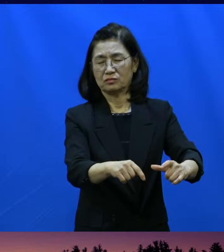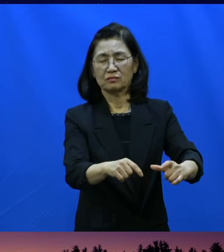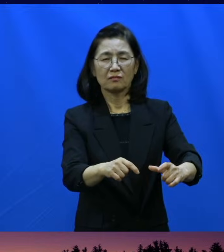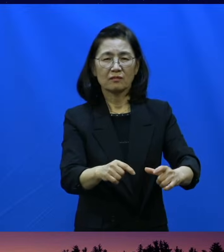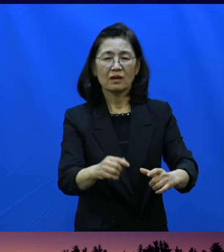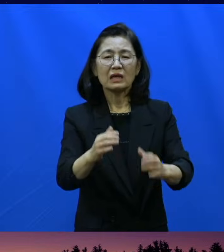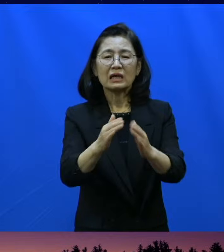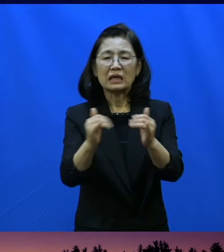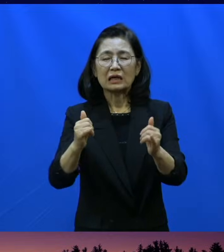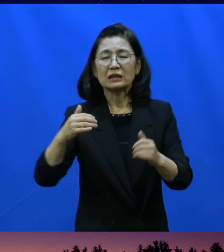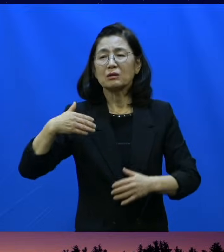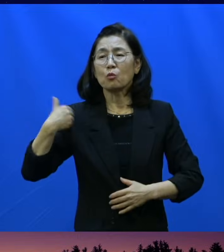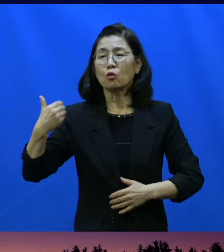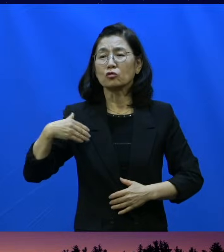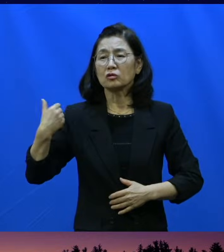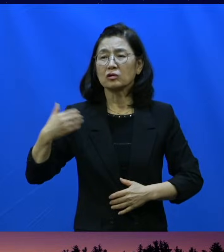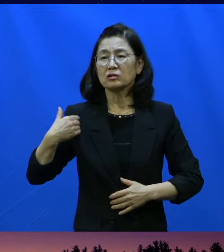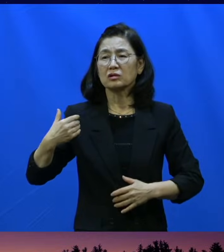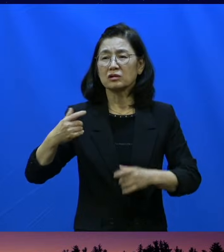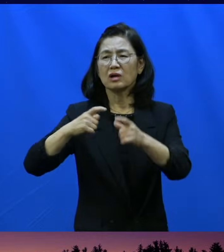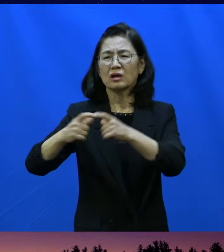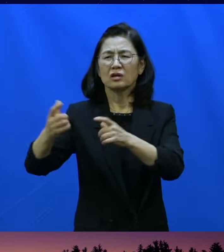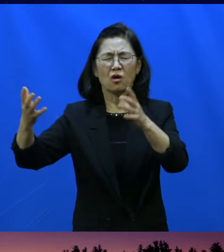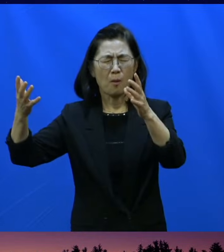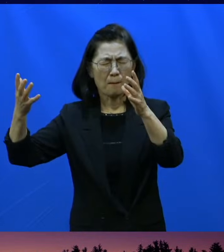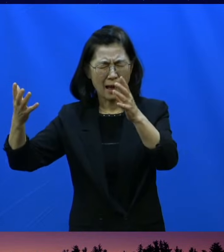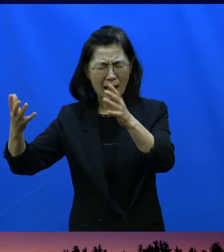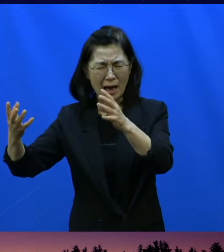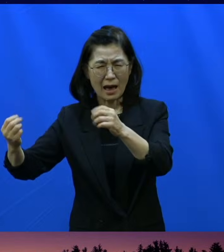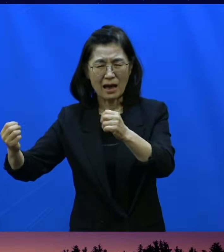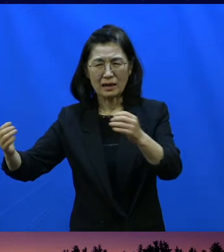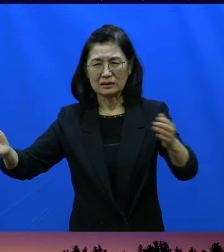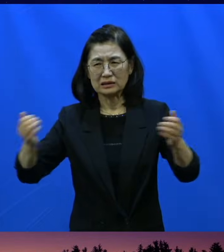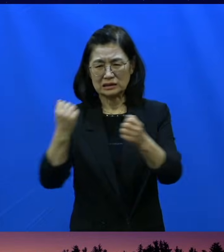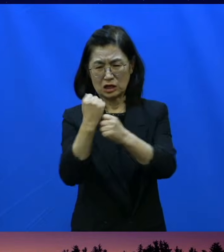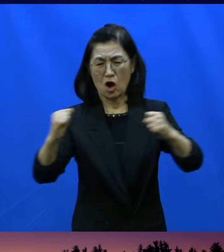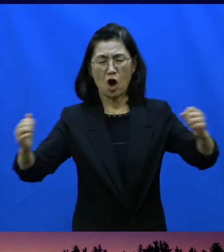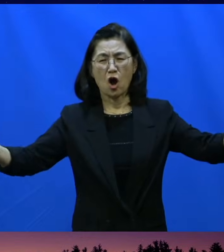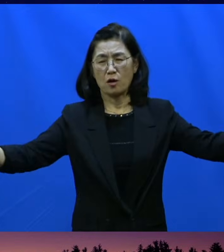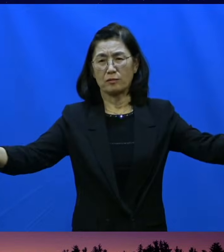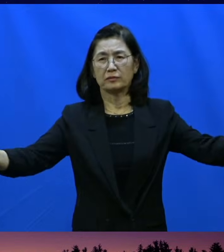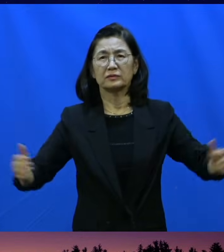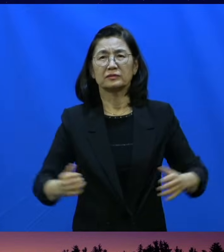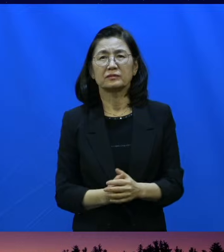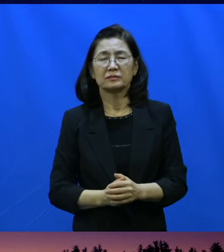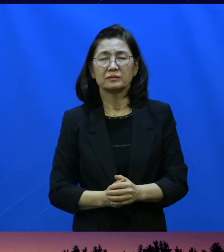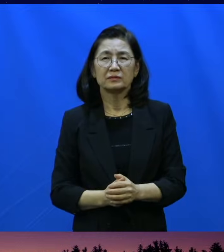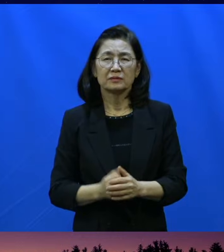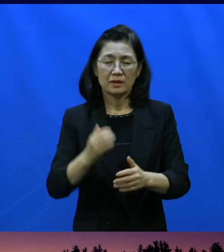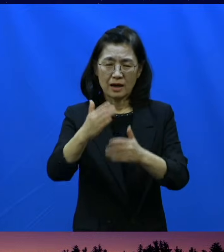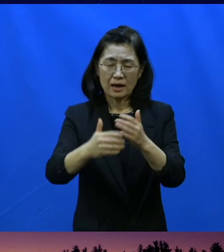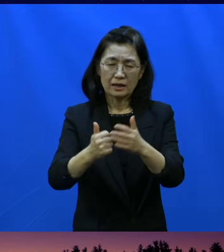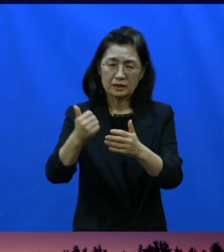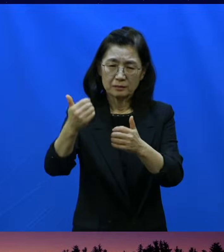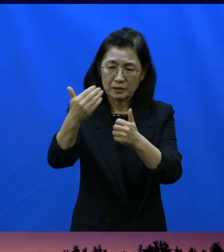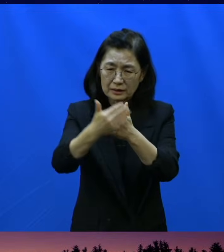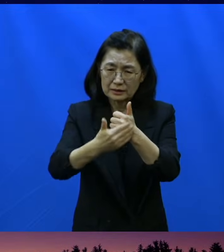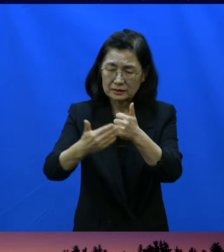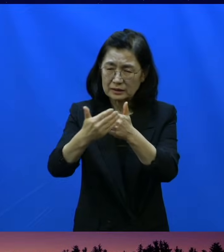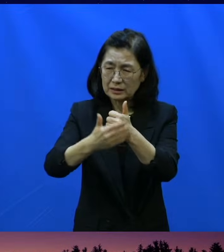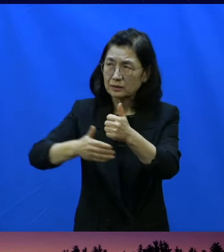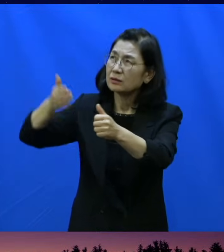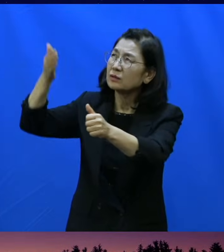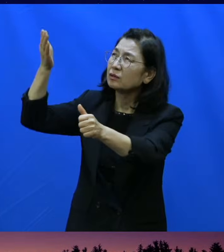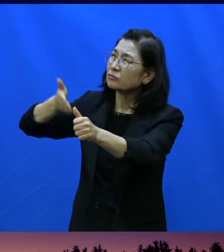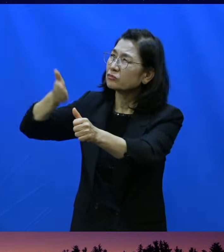많죠. 우리는 겸손하지 않으면 안 된다는 거예요. 그래서 이 하나님의 은혜를 구하는